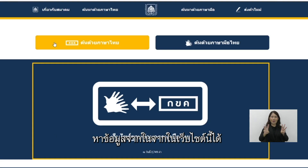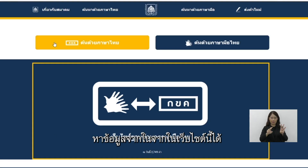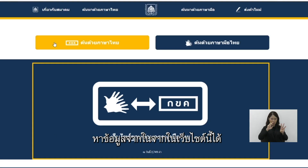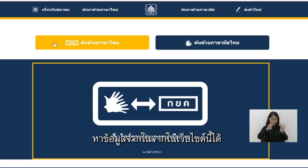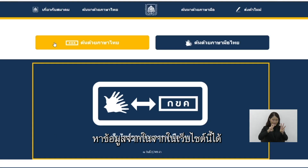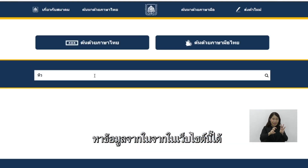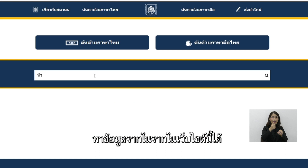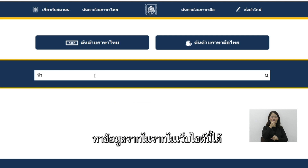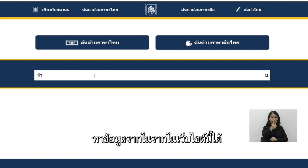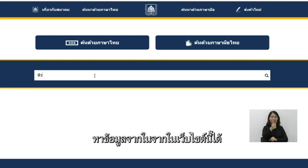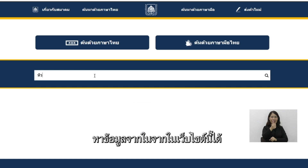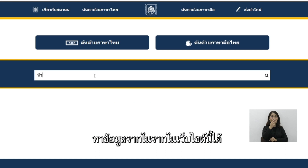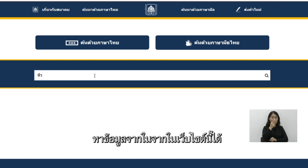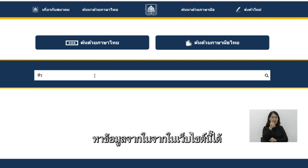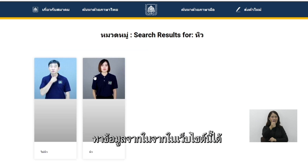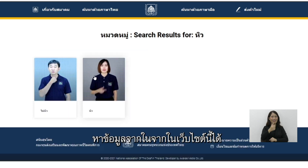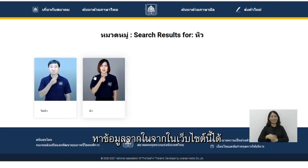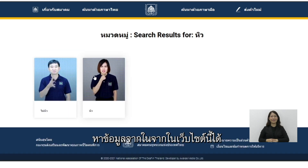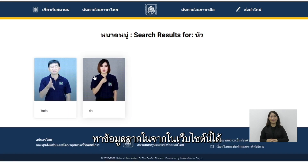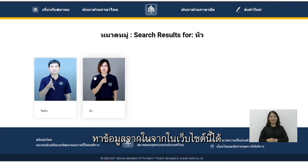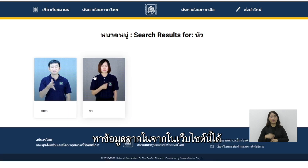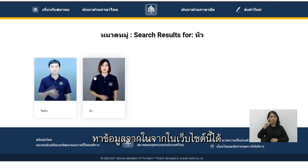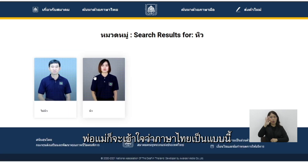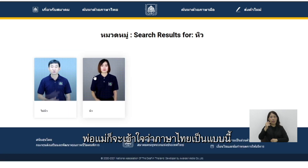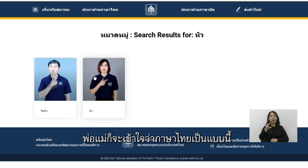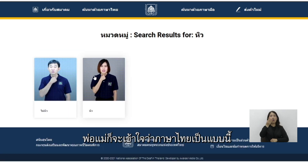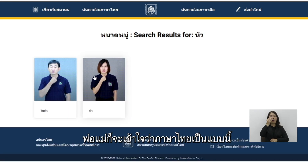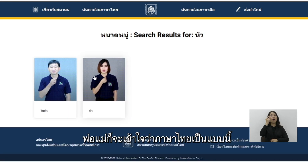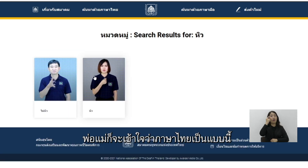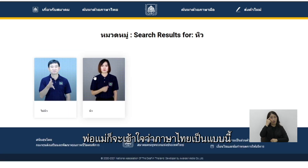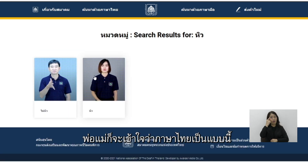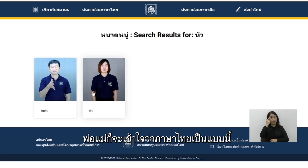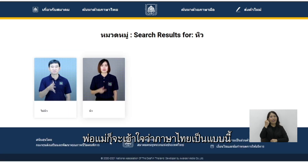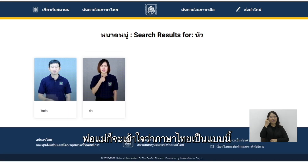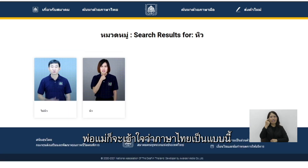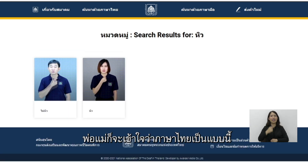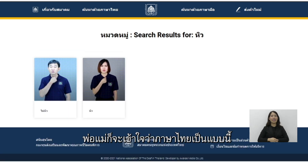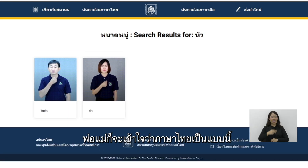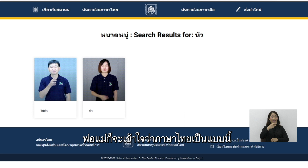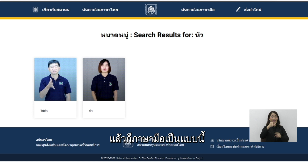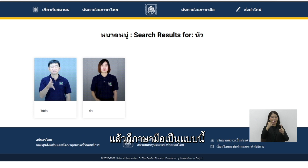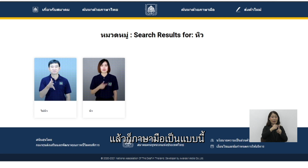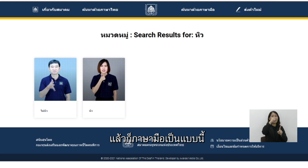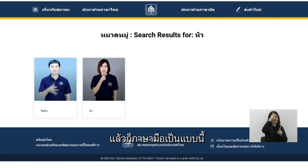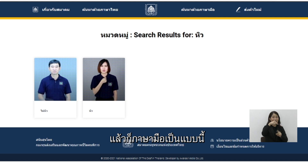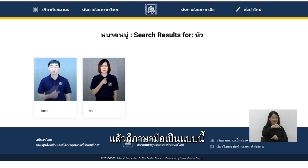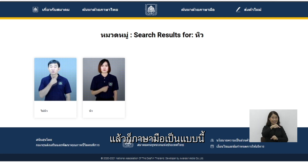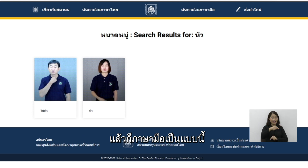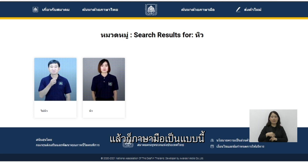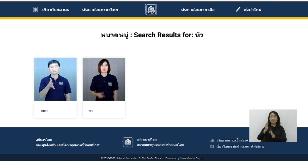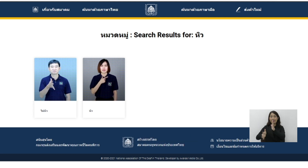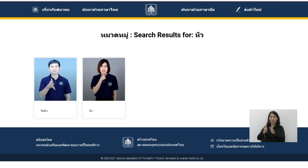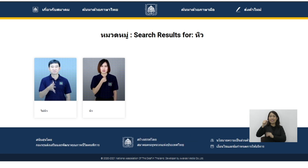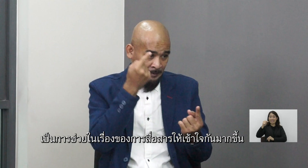ข้อมูลจากในเว็บไซต์นี้ได้พ่อแม่ก็จะเข้าใจว่าภาษาไทยเป็นแบบนี้แล้วก็ภาษามือเป็นแ